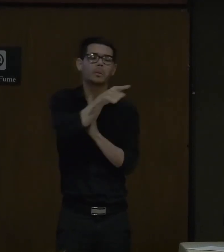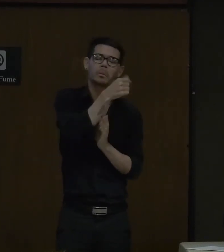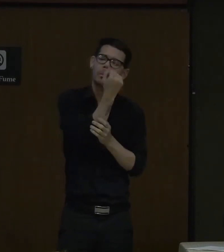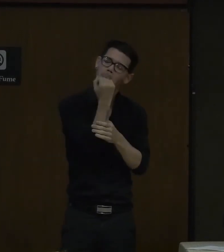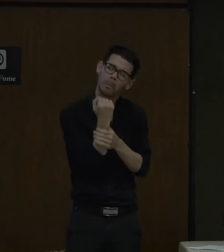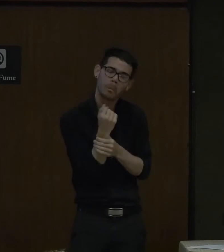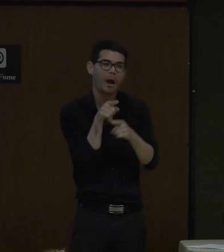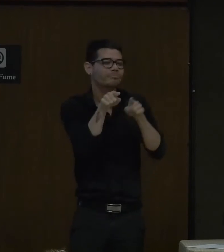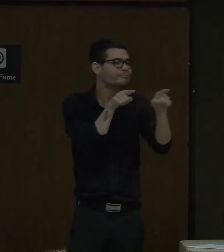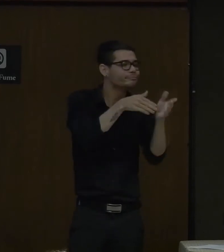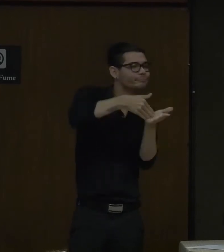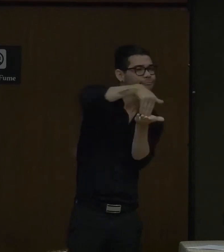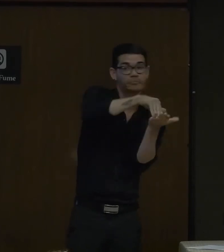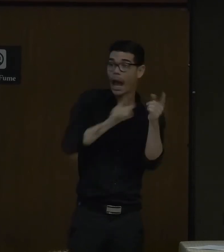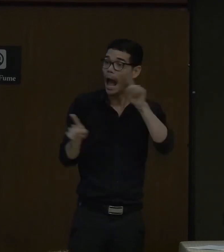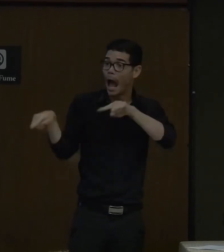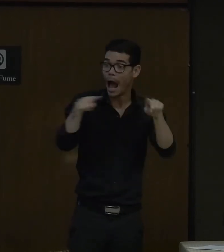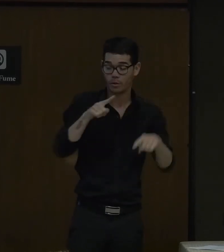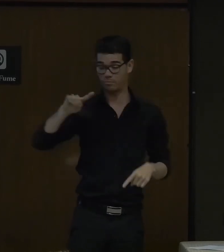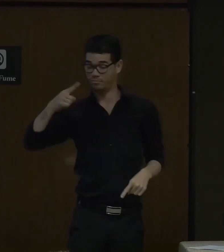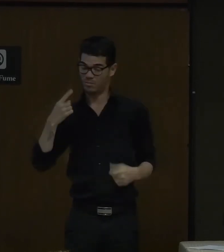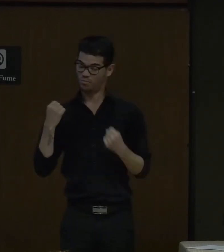un buen nivel de la segunda lengua, otros no.